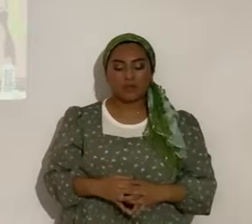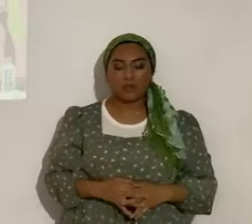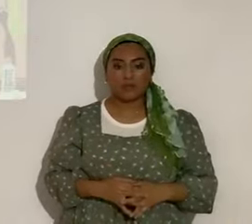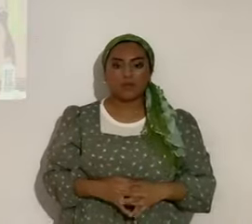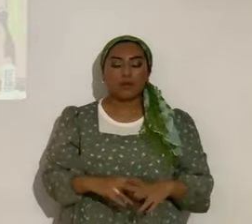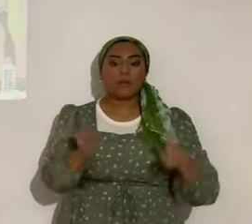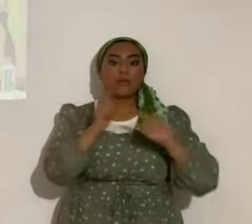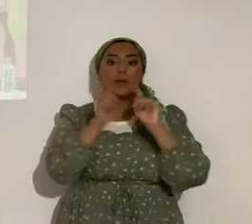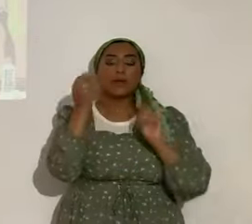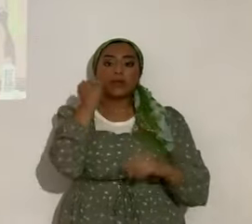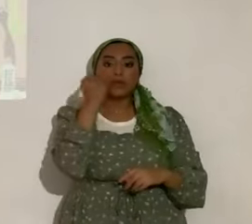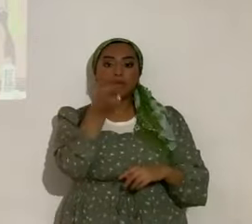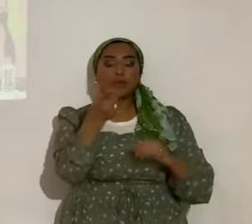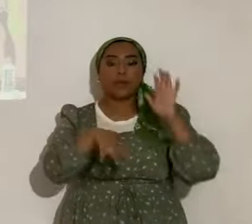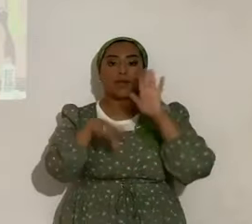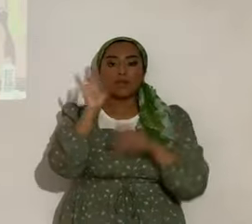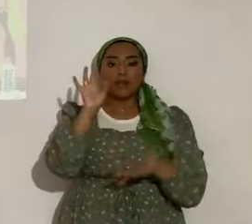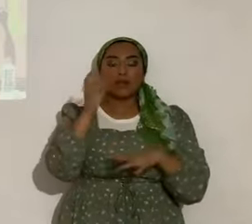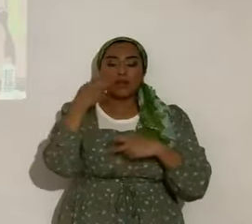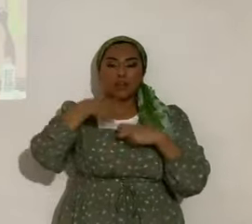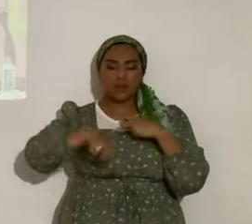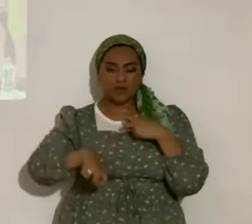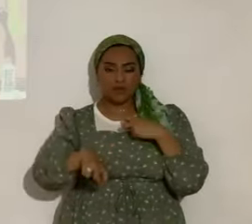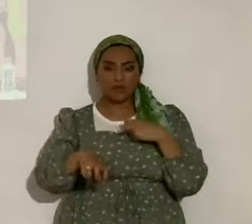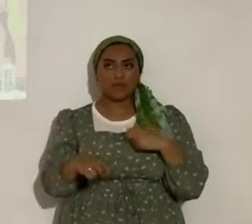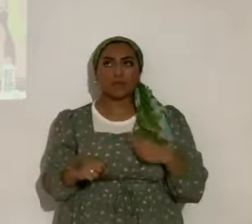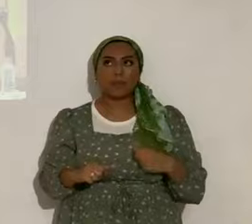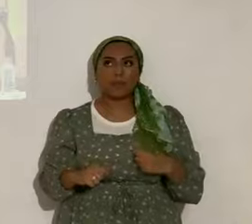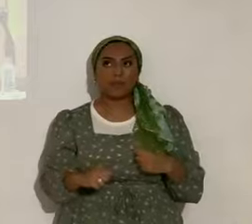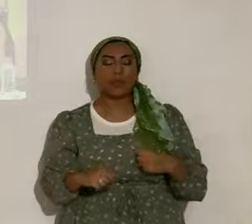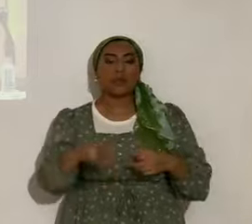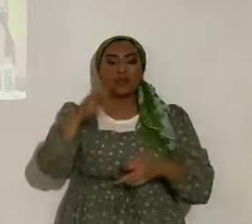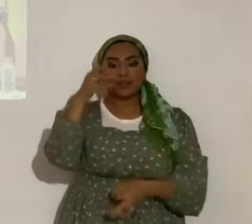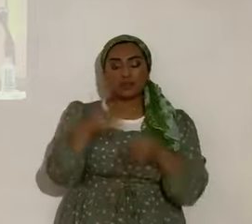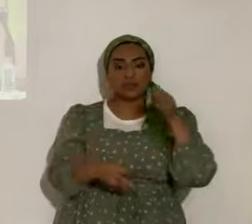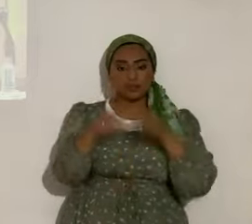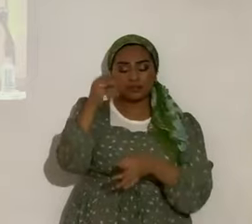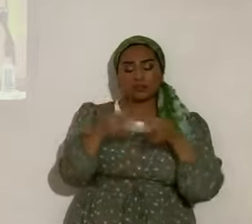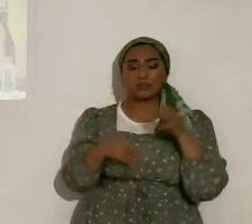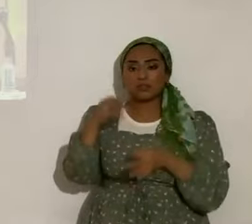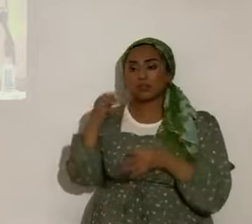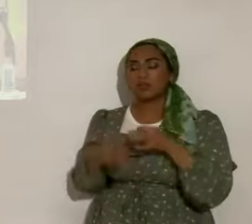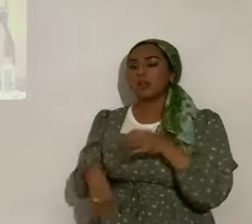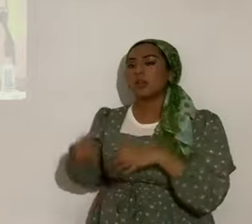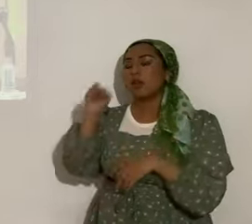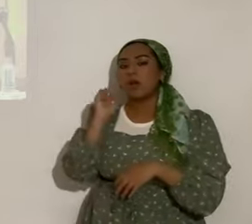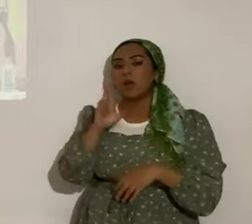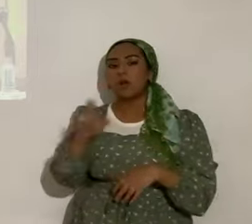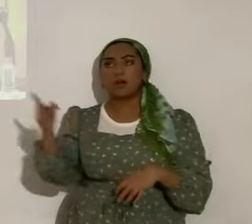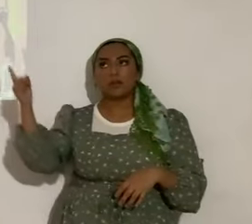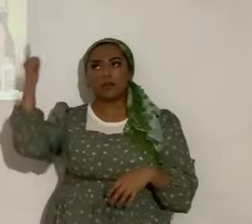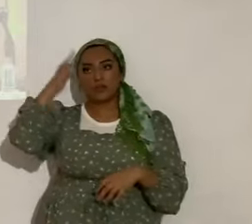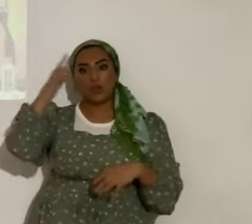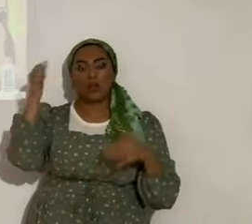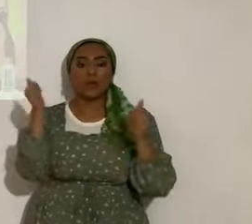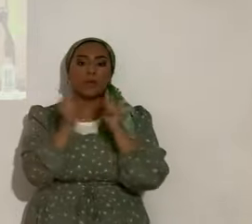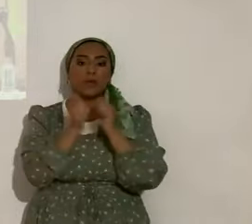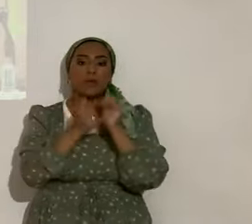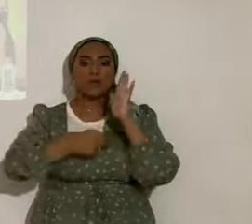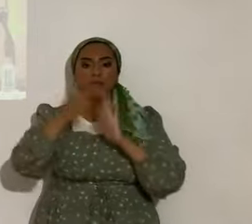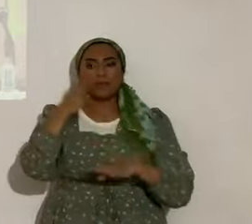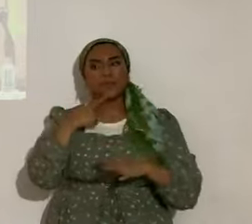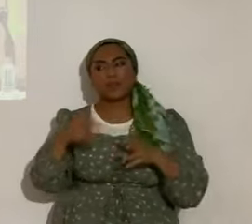Pero si tú encuentras difícil lo justo, o el pensar con rectitud que digas, no,